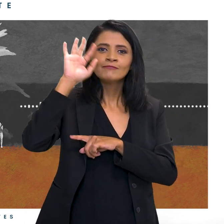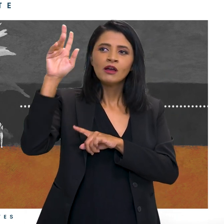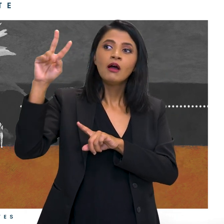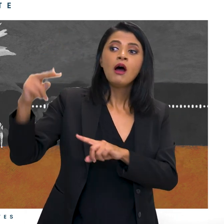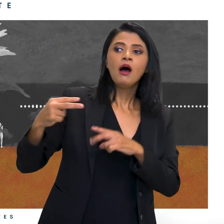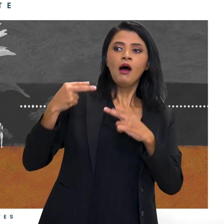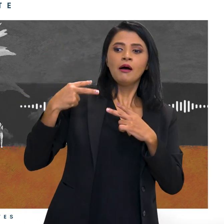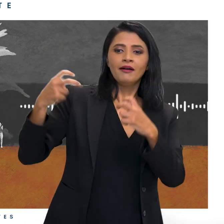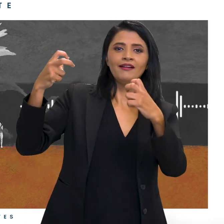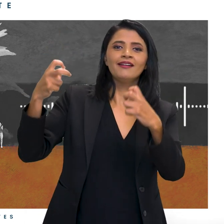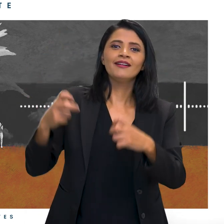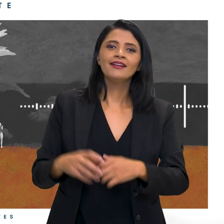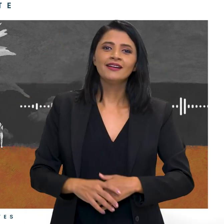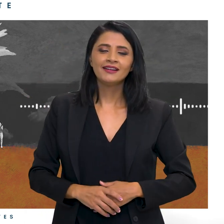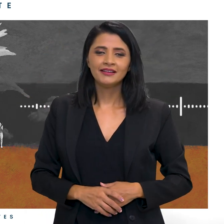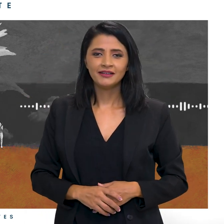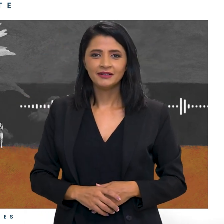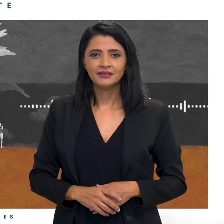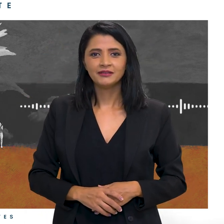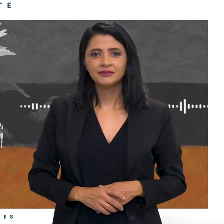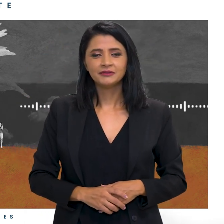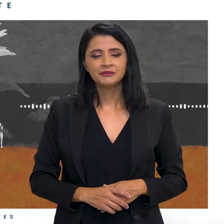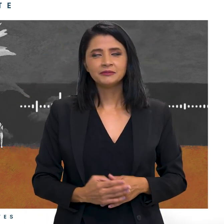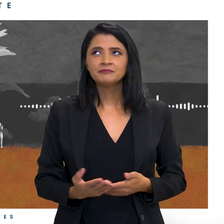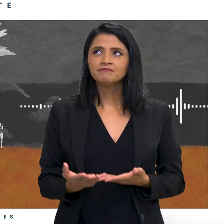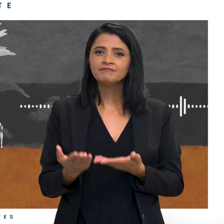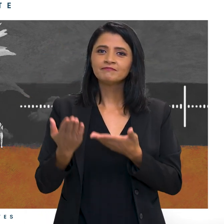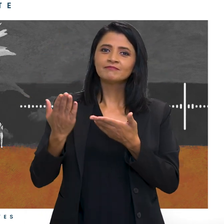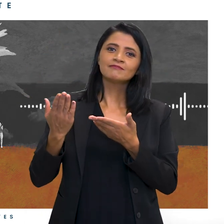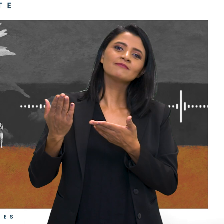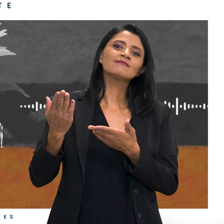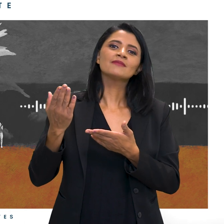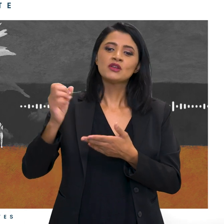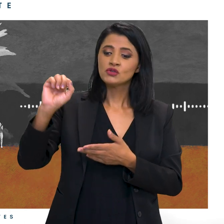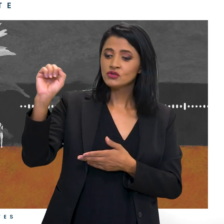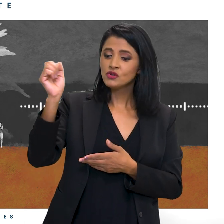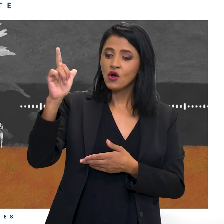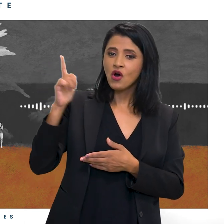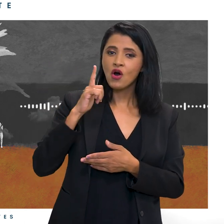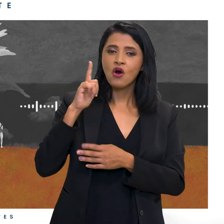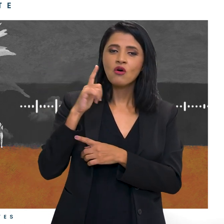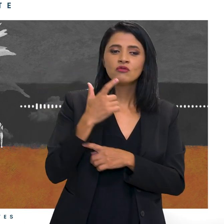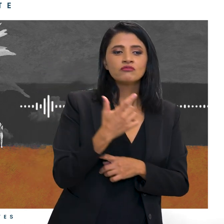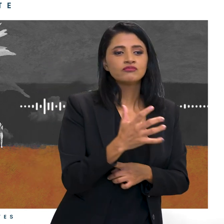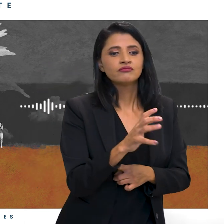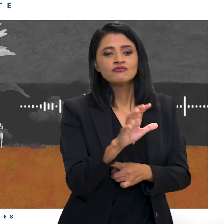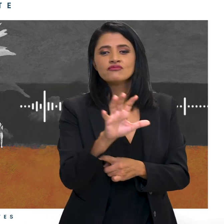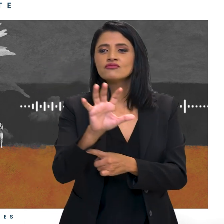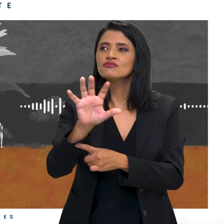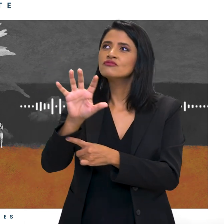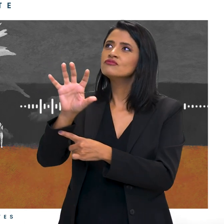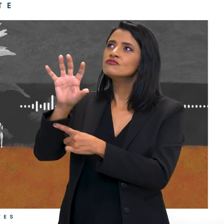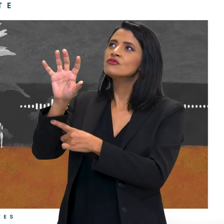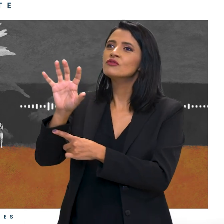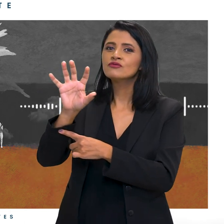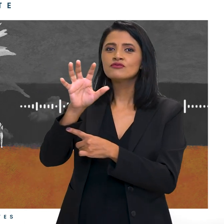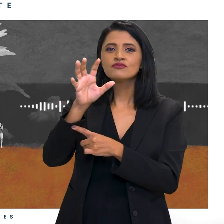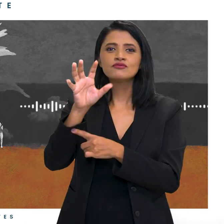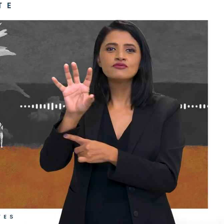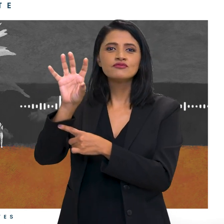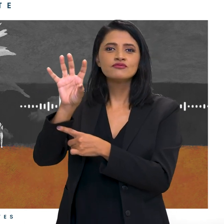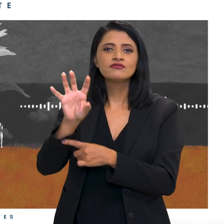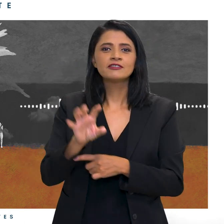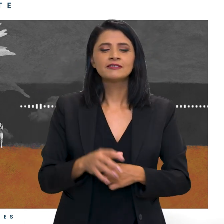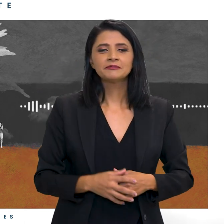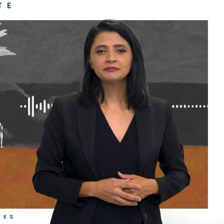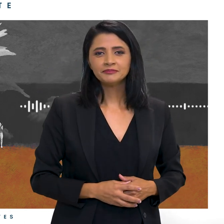da visibilidade. Ar e sol. Gira, gira, gira, gira, gira, gira, gira,